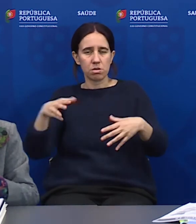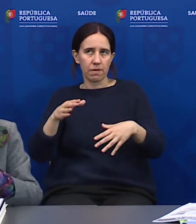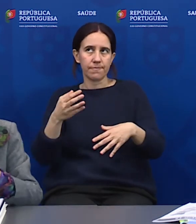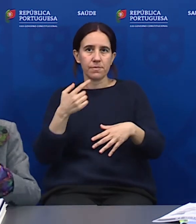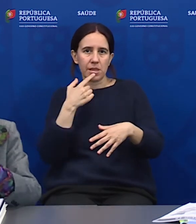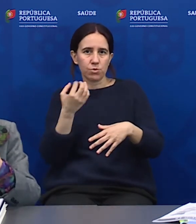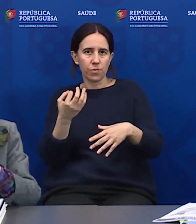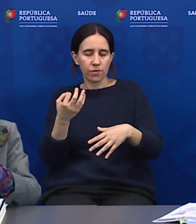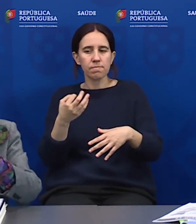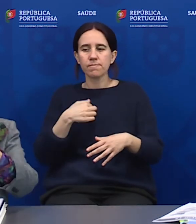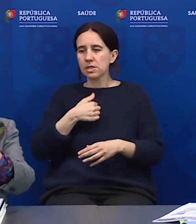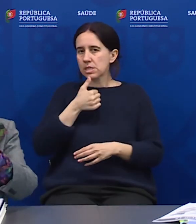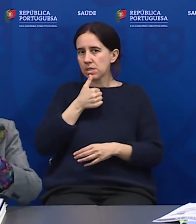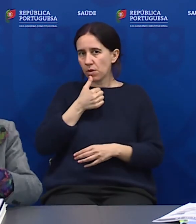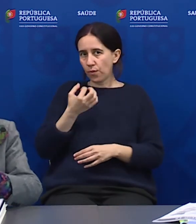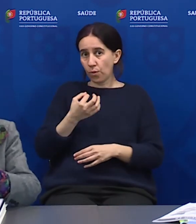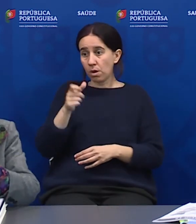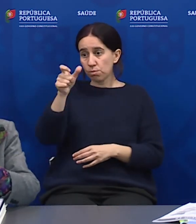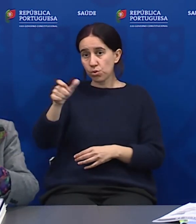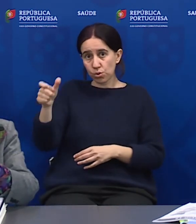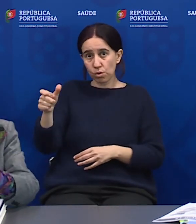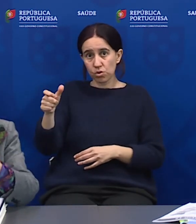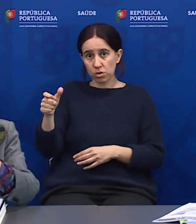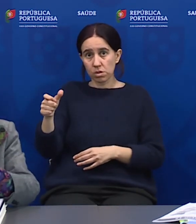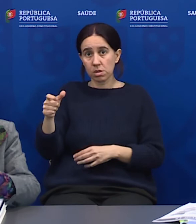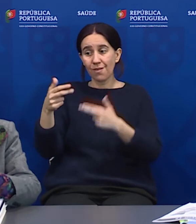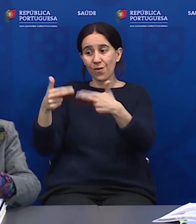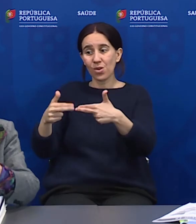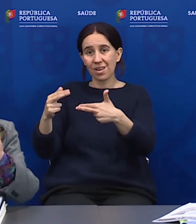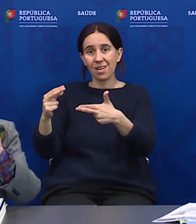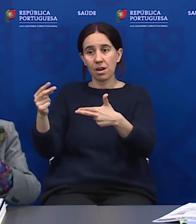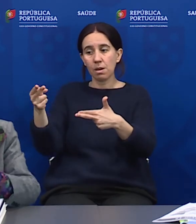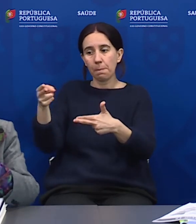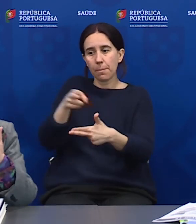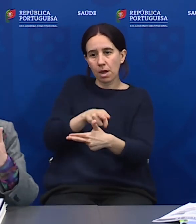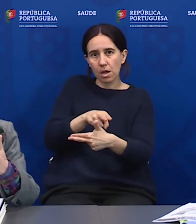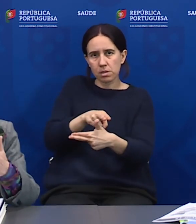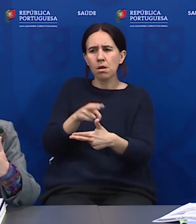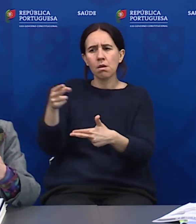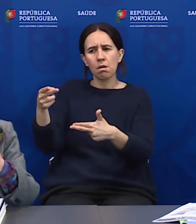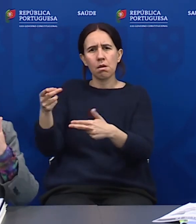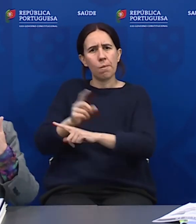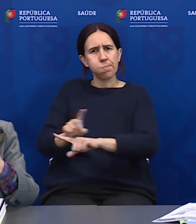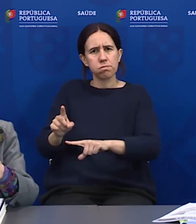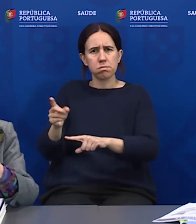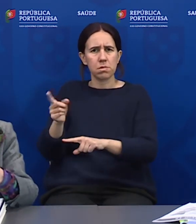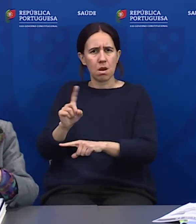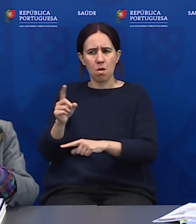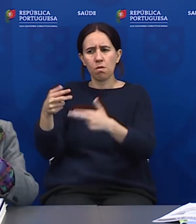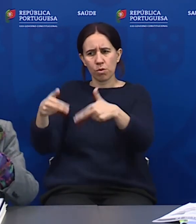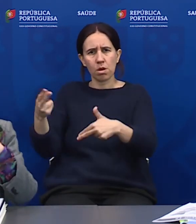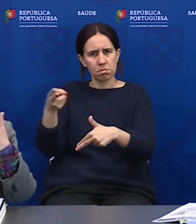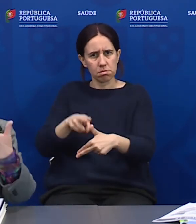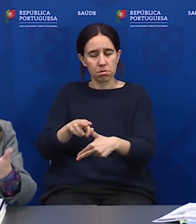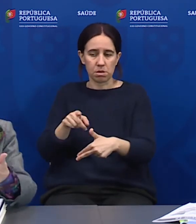assim, foi decidido que as pessoas que passassem a nossa fronteira não fossem impedidas de passar a fronteira, é muito importante,